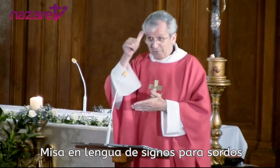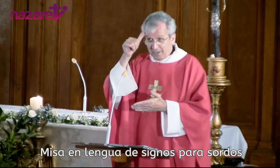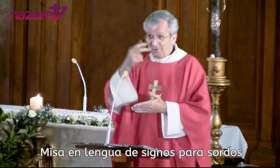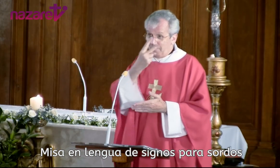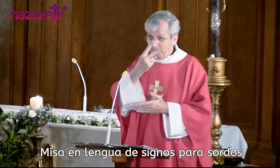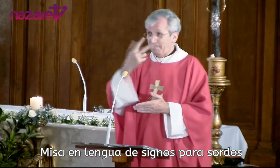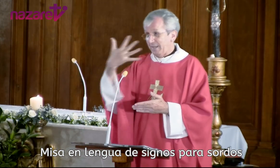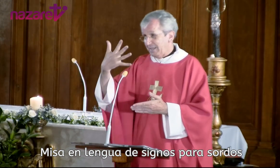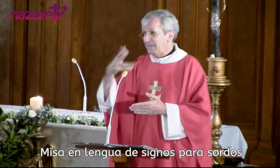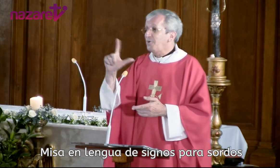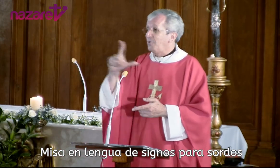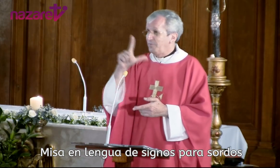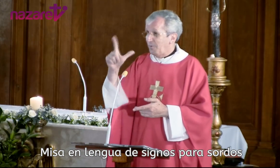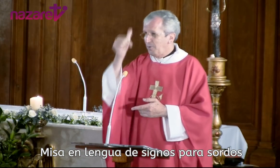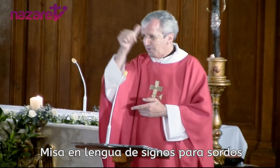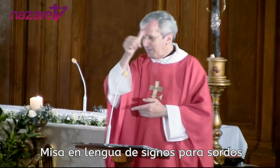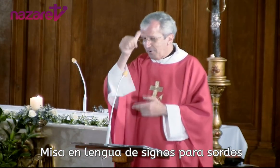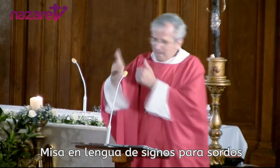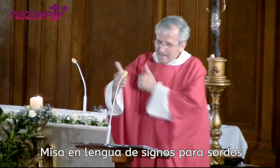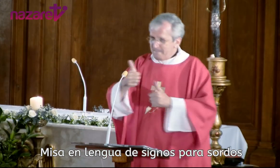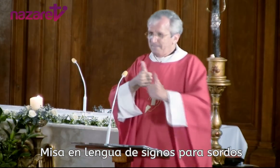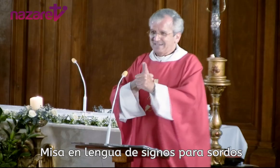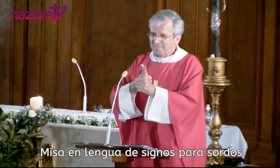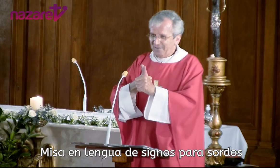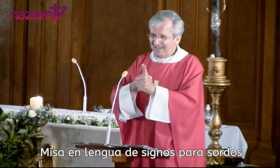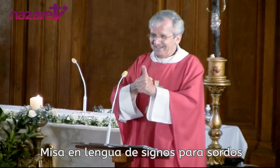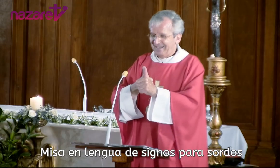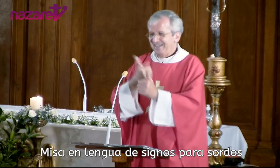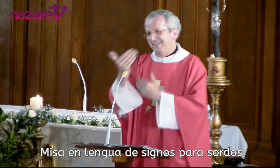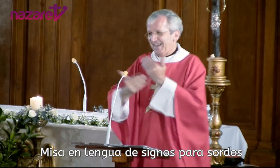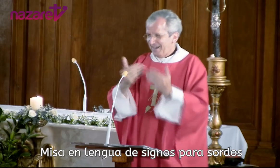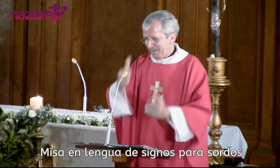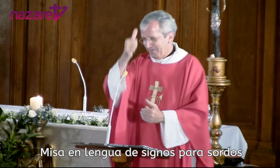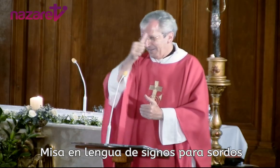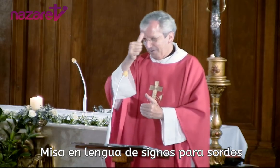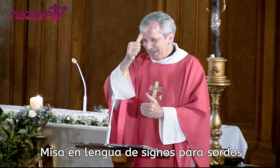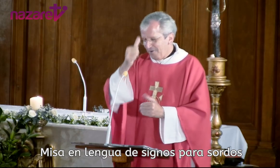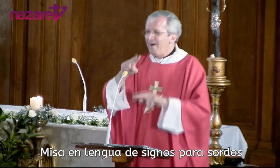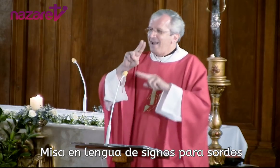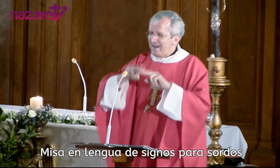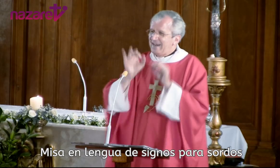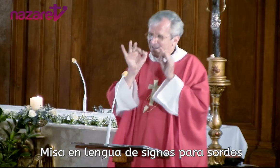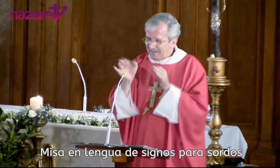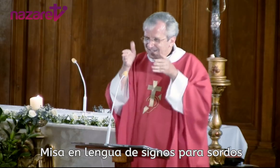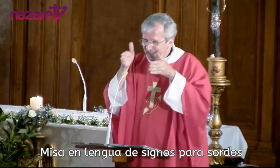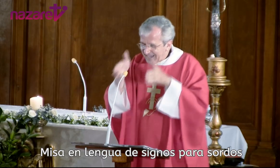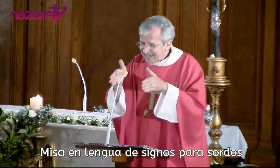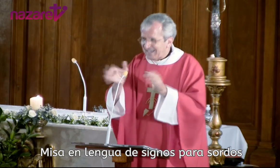domingo, 25 de julio domingo, pasa por delante de la celebración del domingo, la fiesta esta